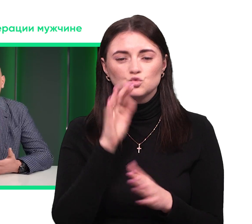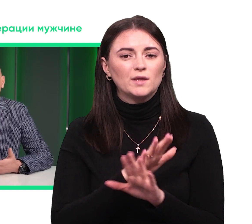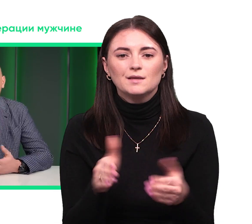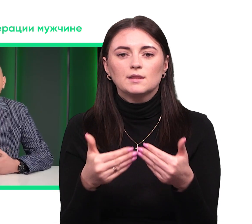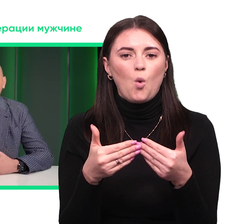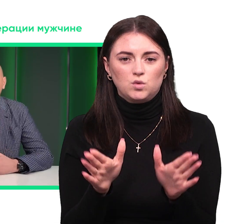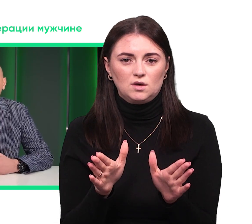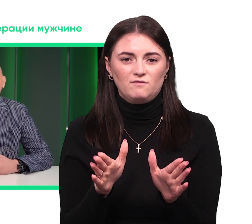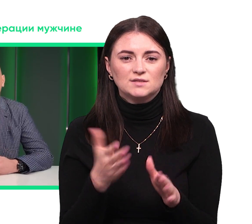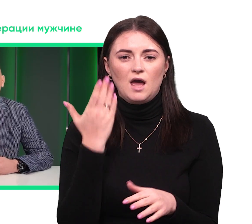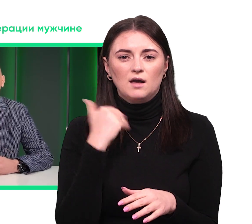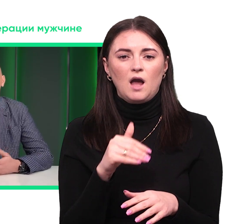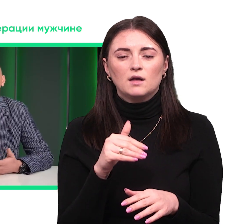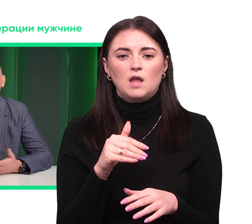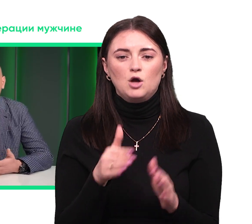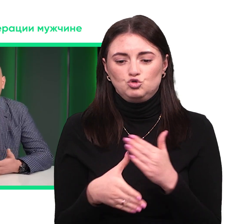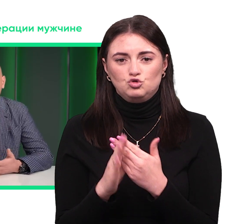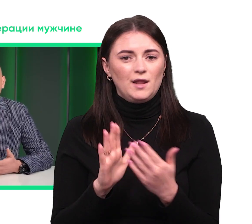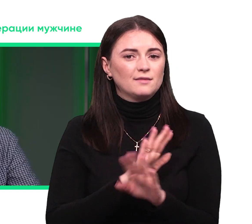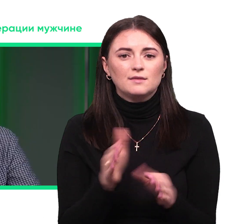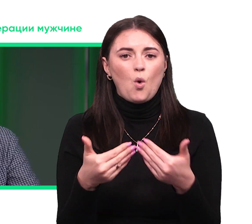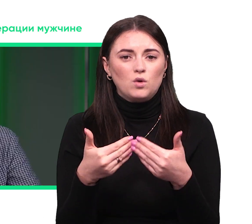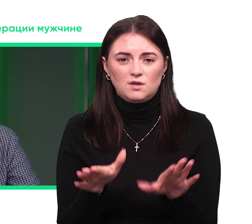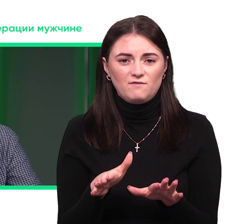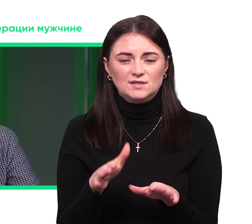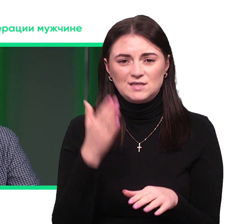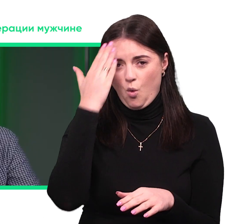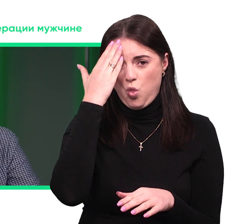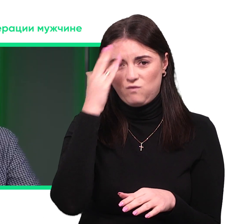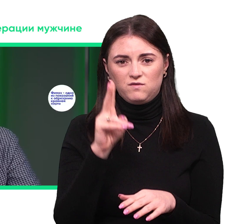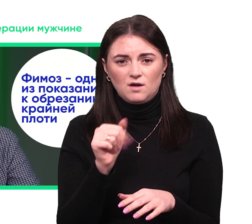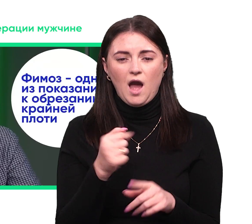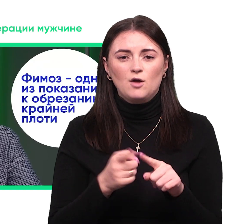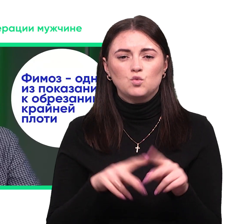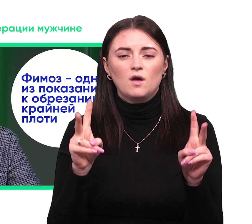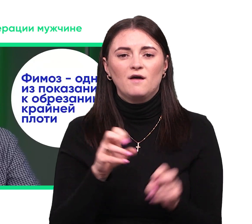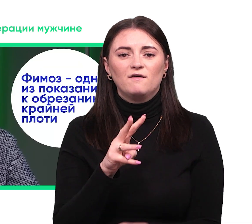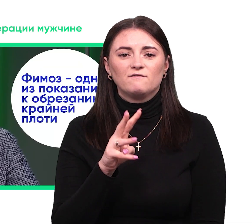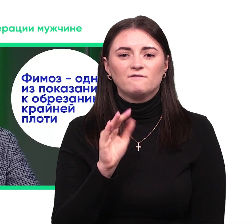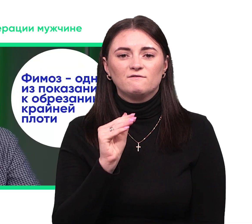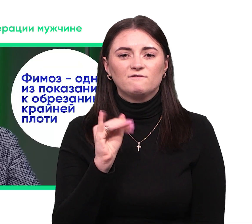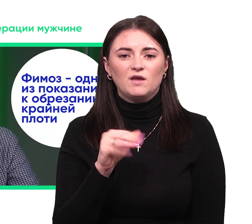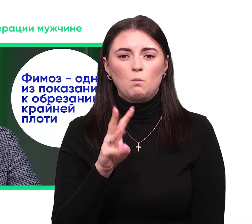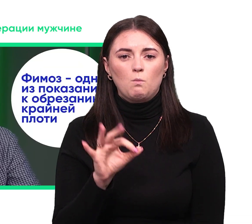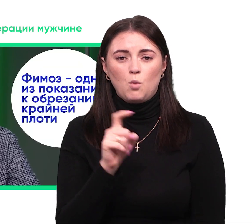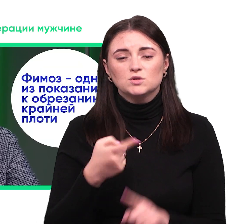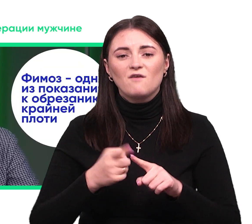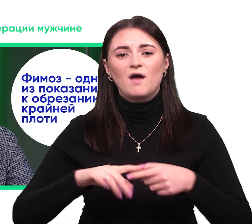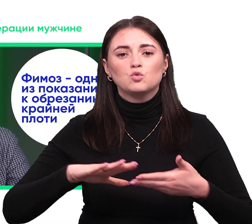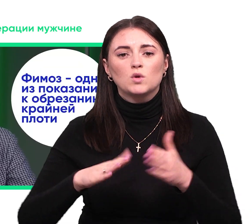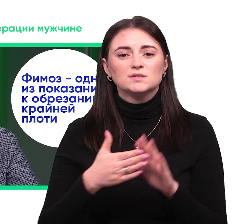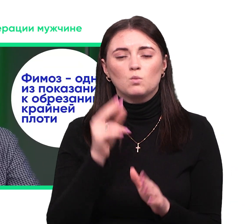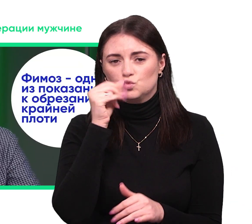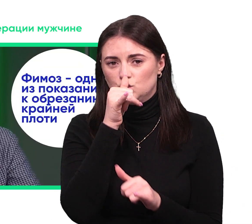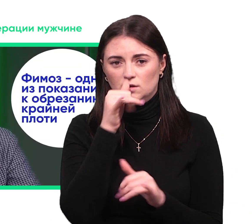открывается, когда головка полового члена не открывается. Это называется фимоз. И в этой ситуации мужчина не